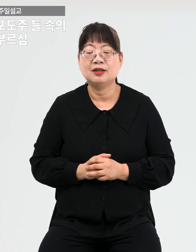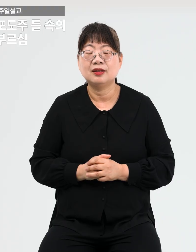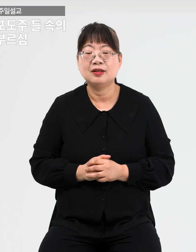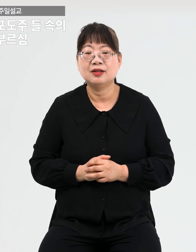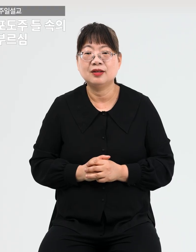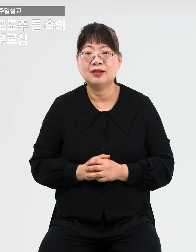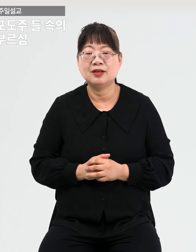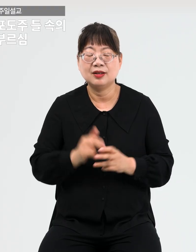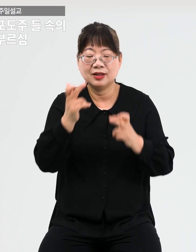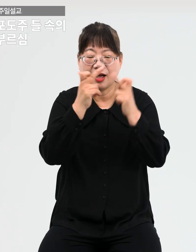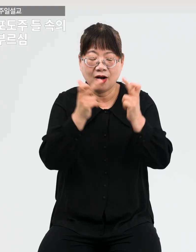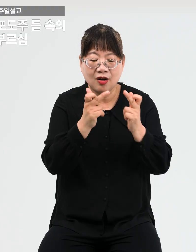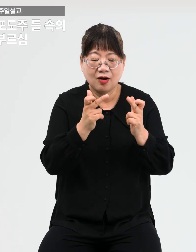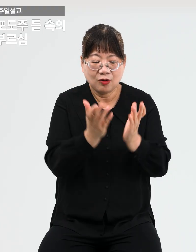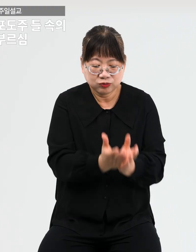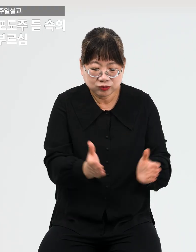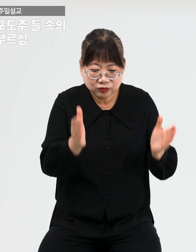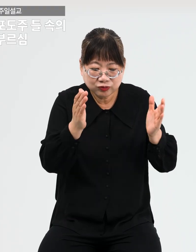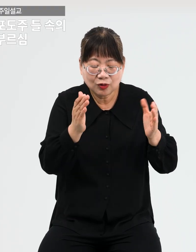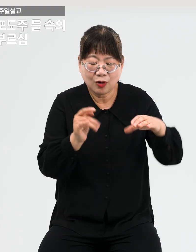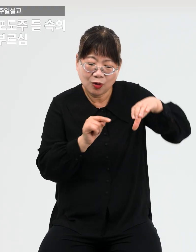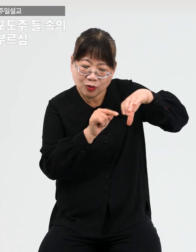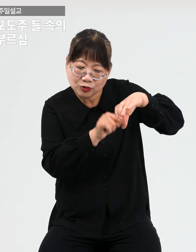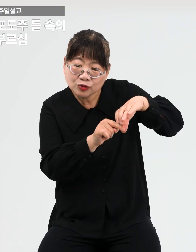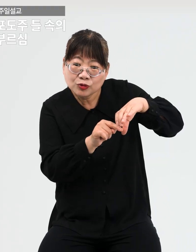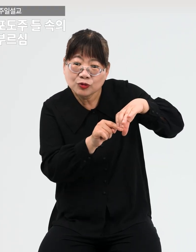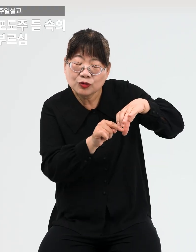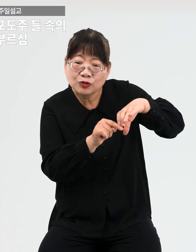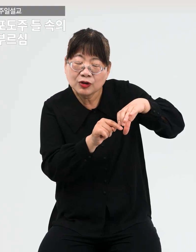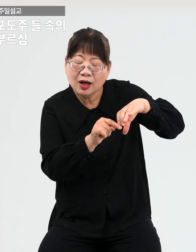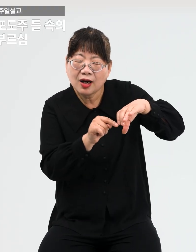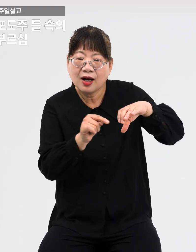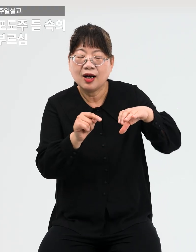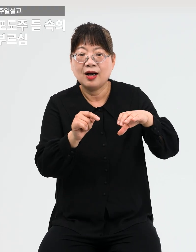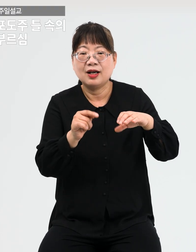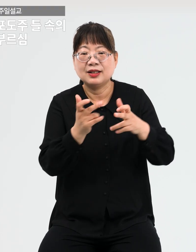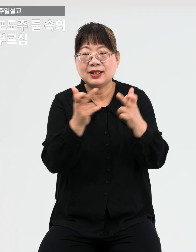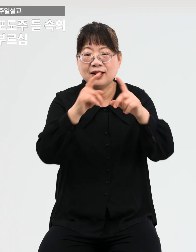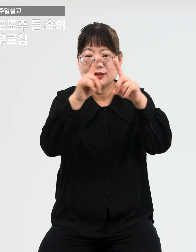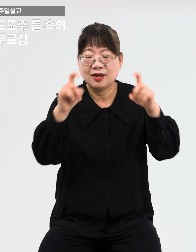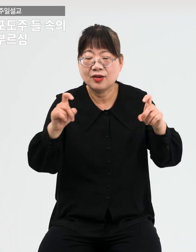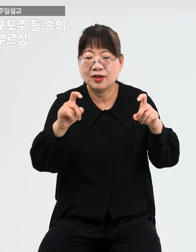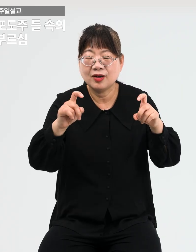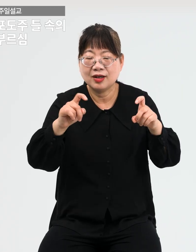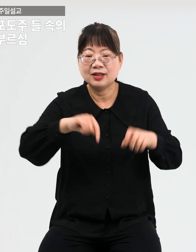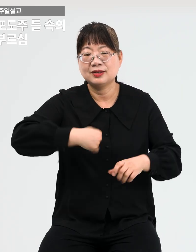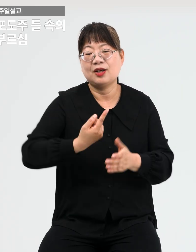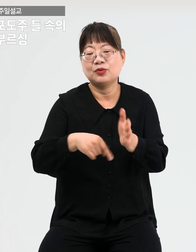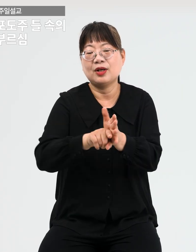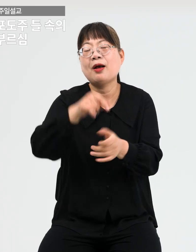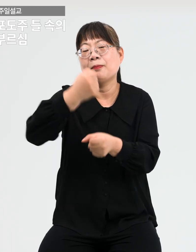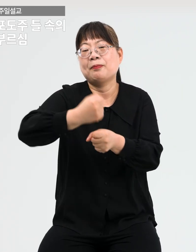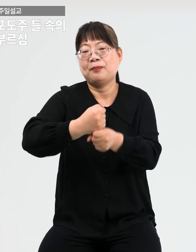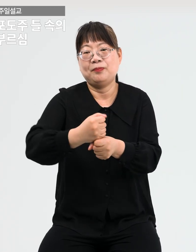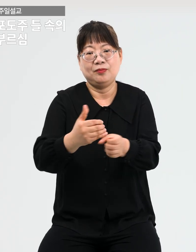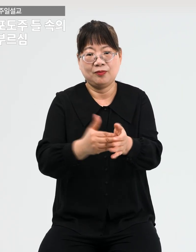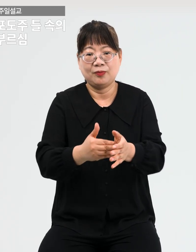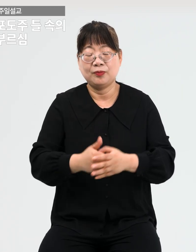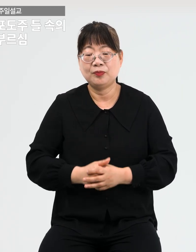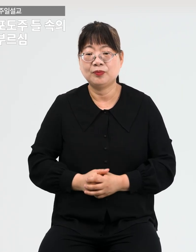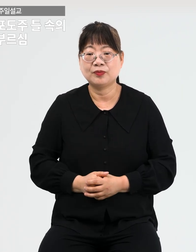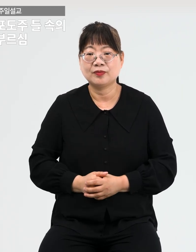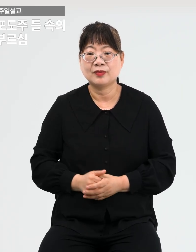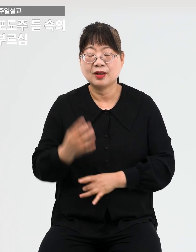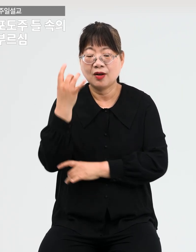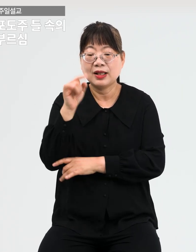산에서 웅덩이와 굴과 산성을 자기들을 위하여 만들었으며, 원래